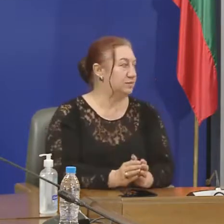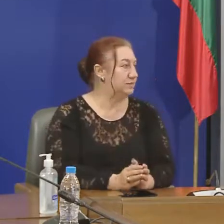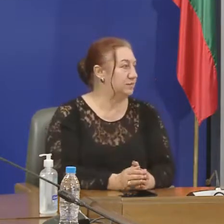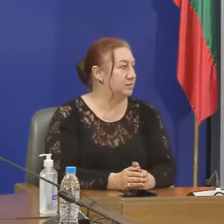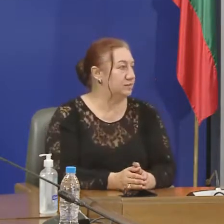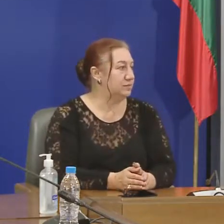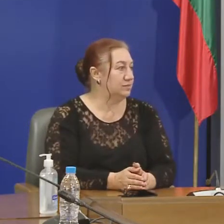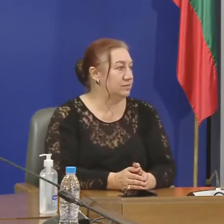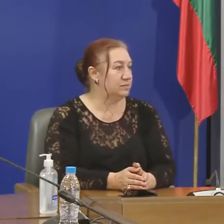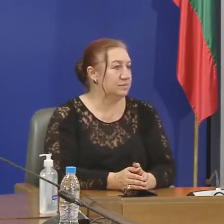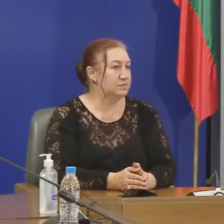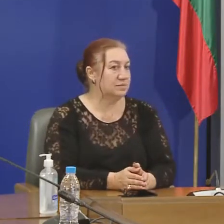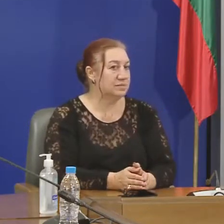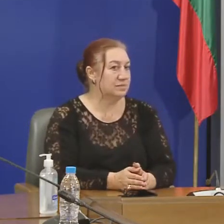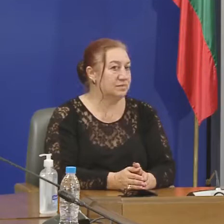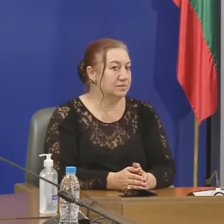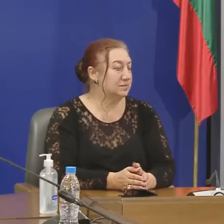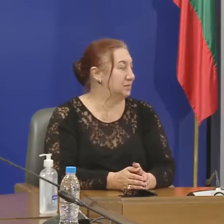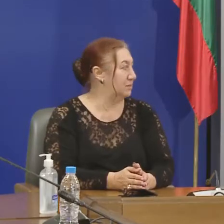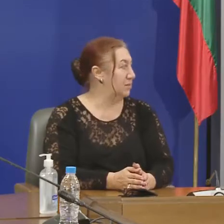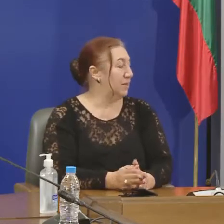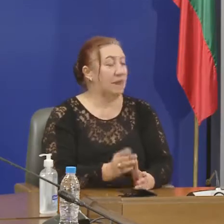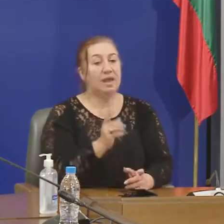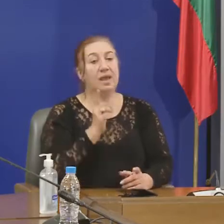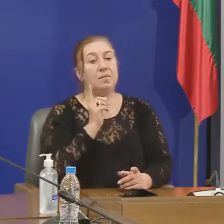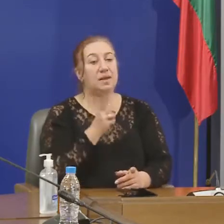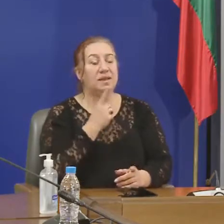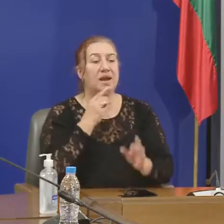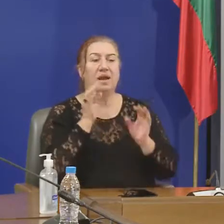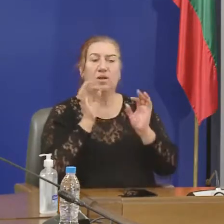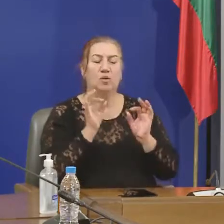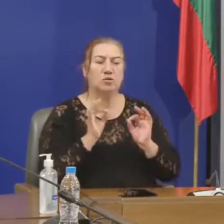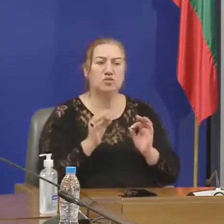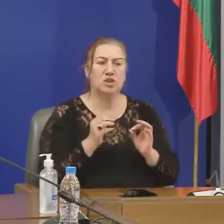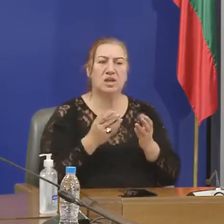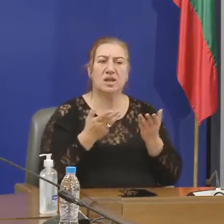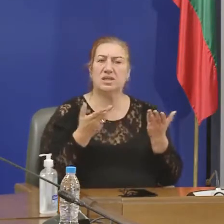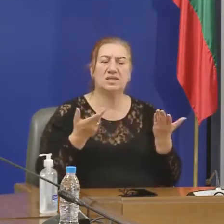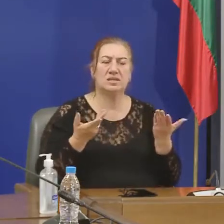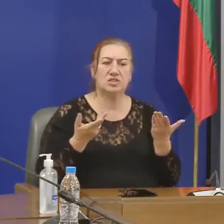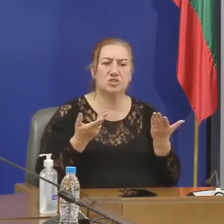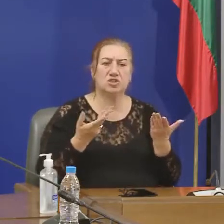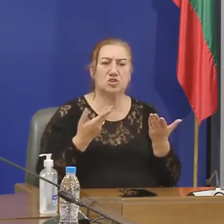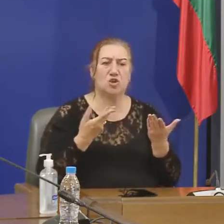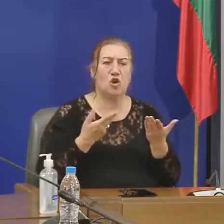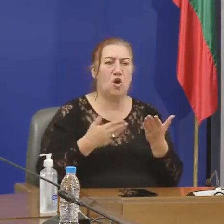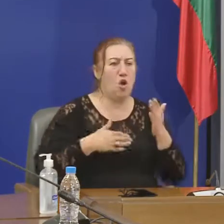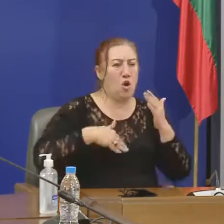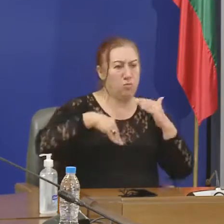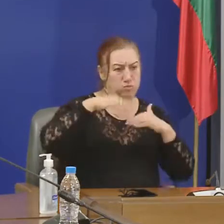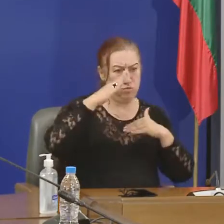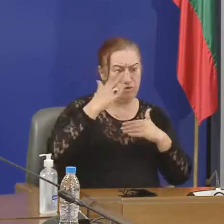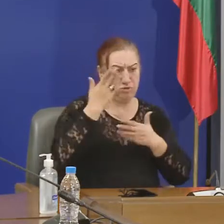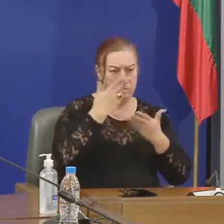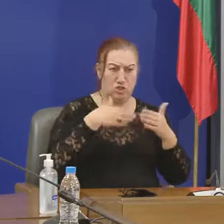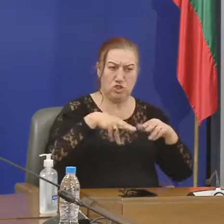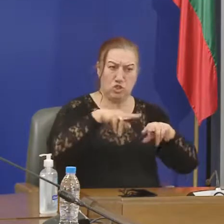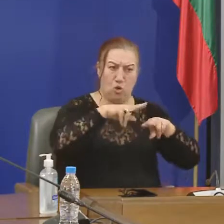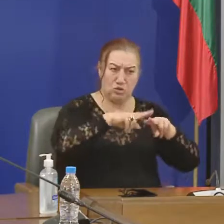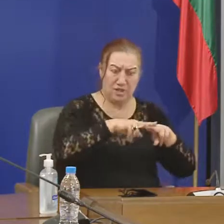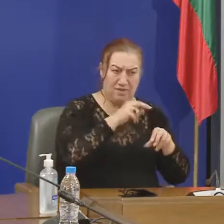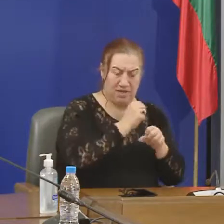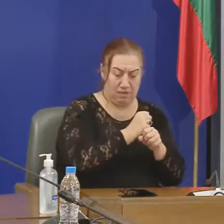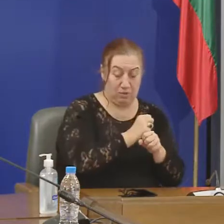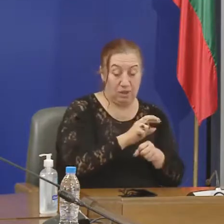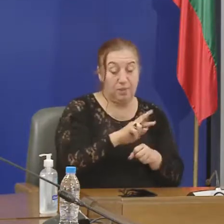такъв случай бихте ли уточнили защо затваряте, занималните остава да работят, а школите, в които същите тези малки